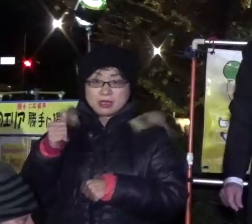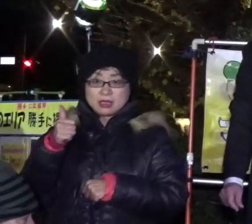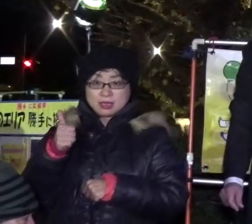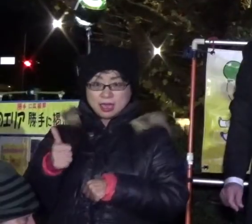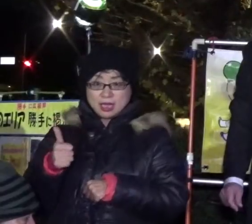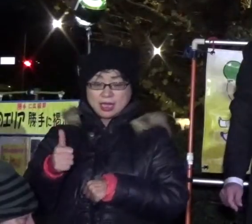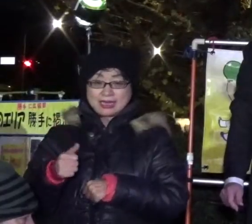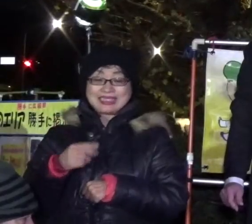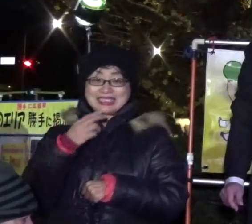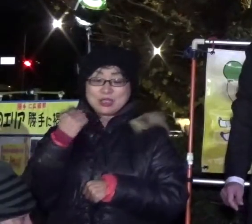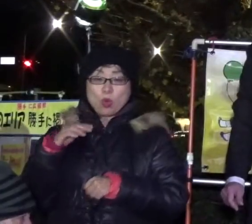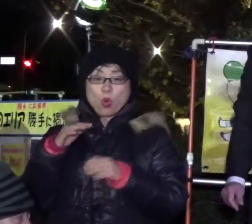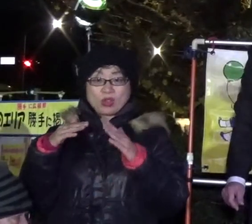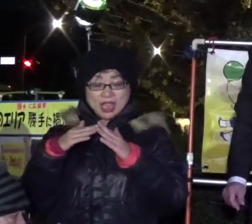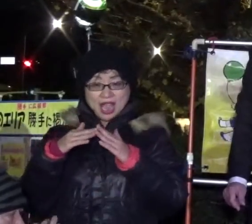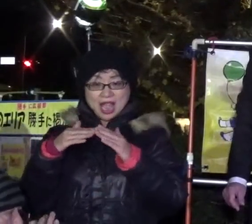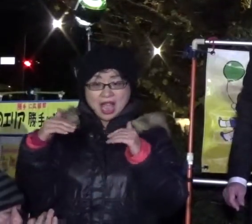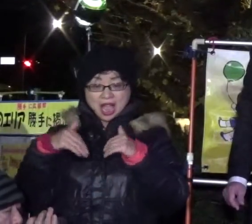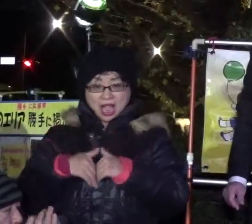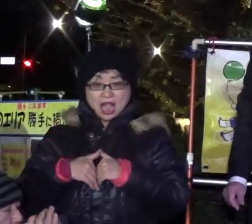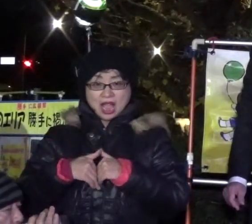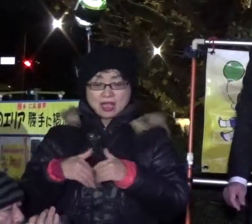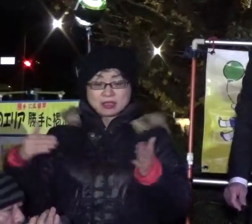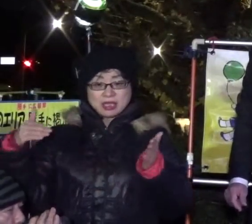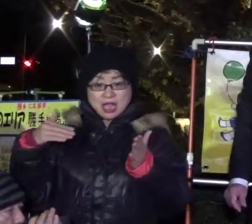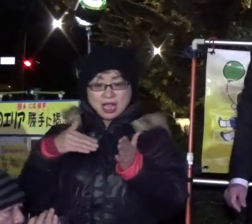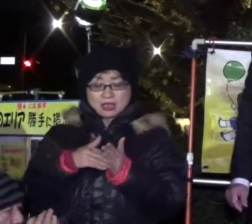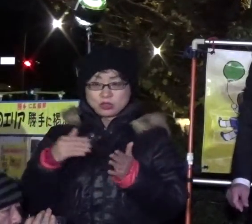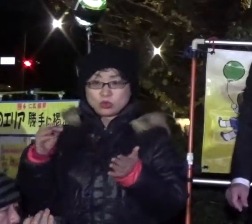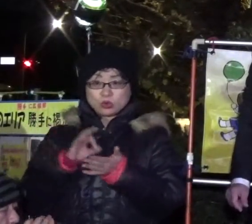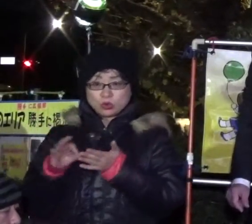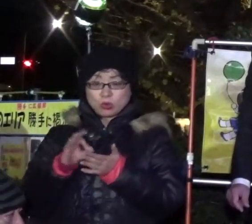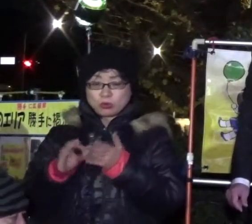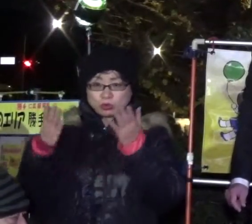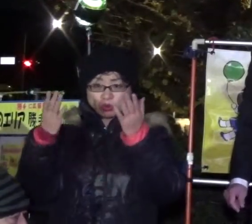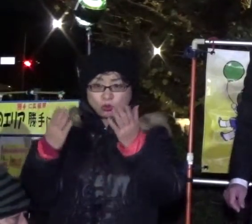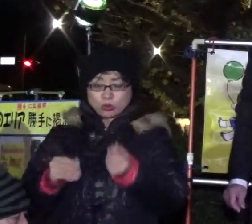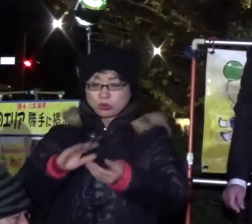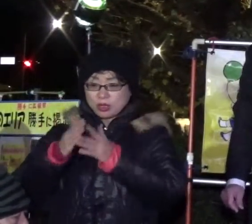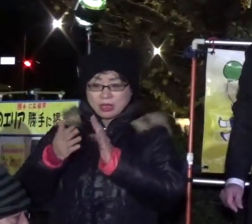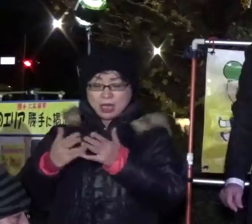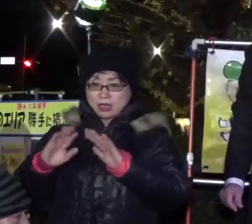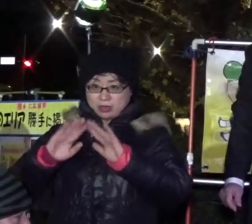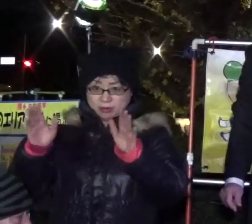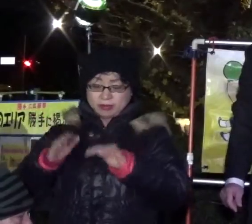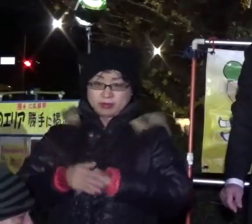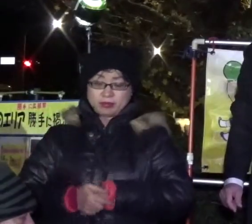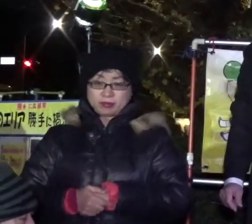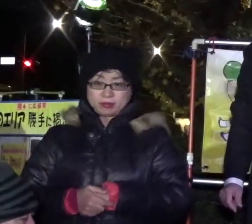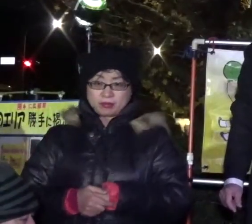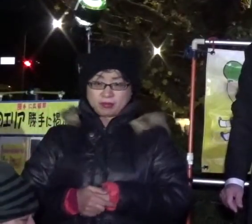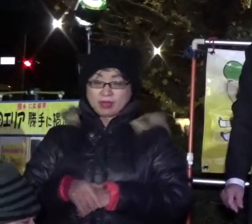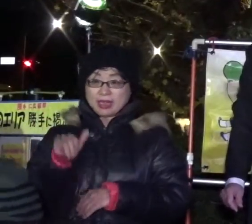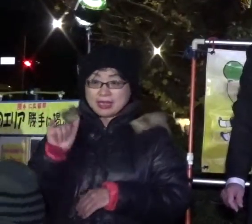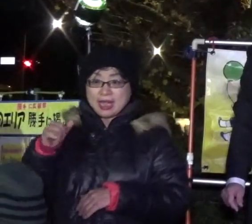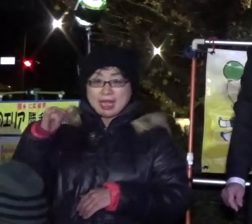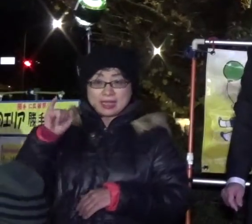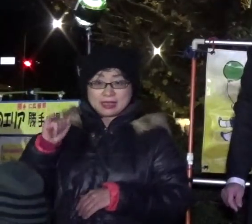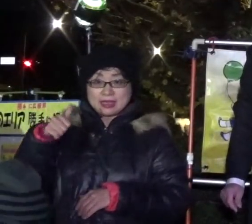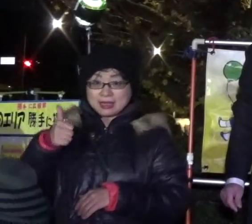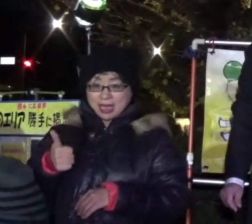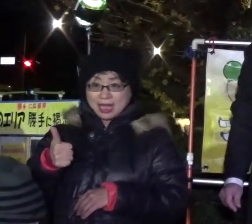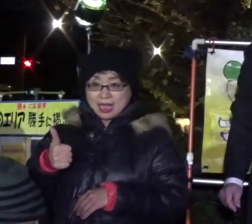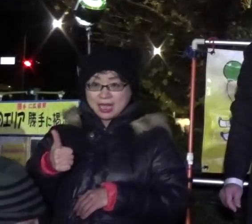谷町で最終処分場の戦いが始まっています。2日前に私この矢板や塩谷に行ってまいり